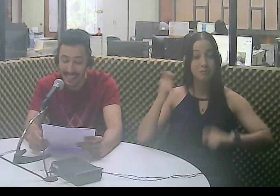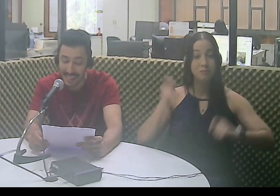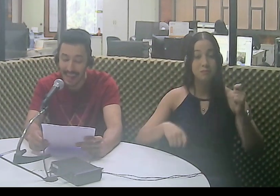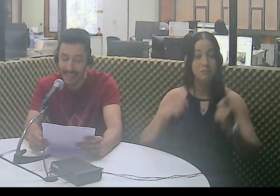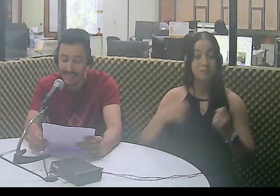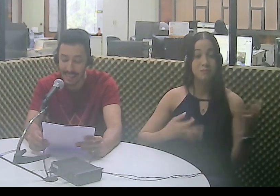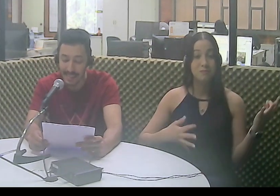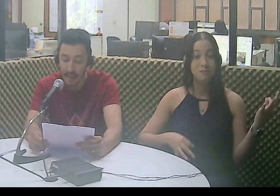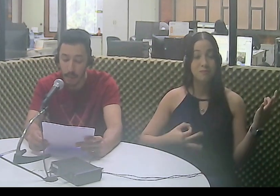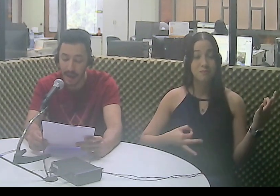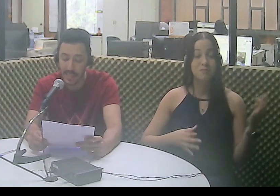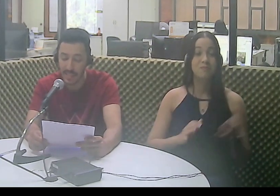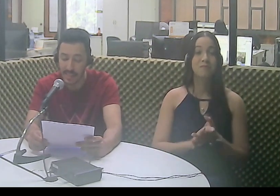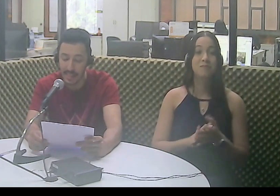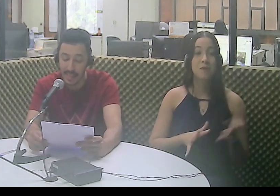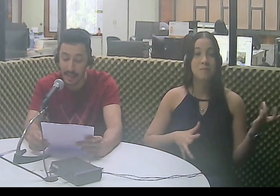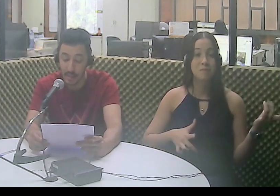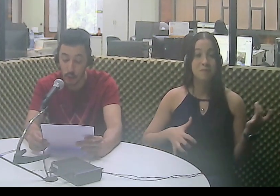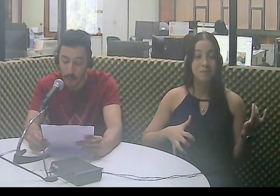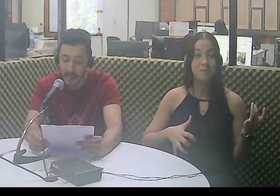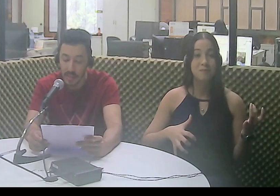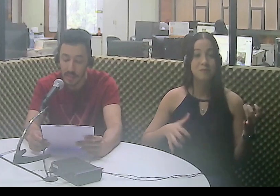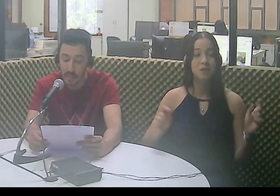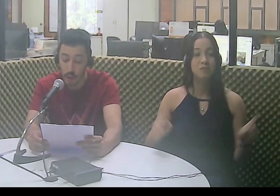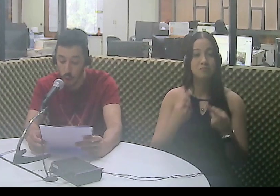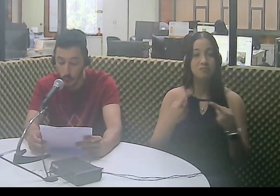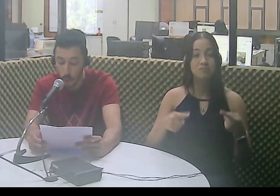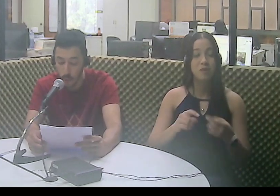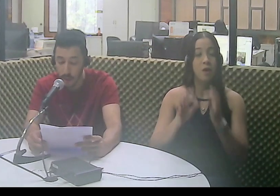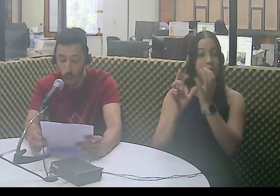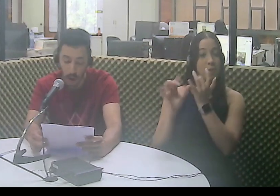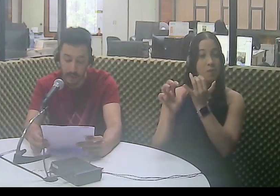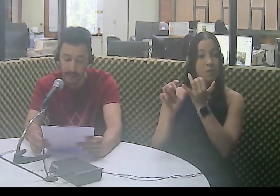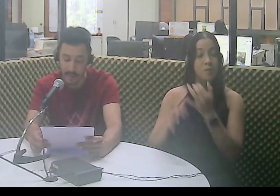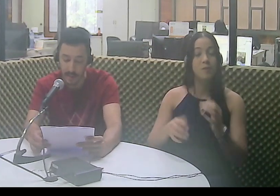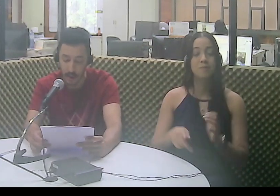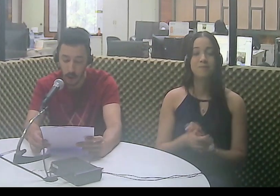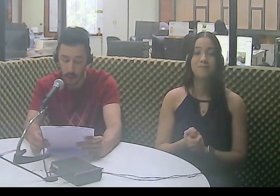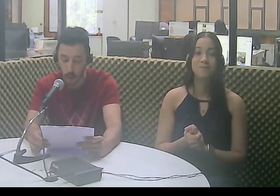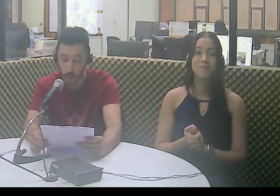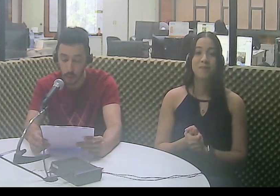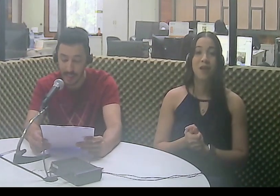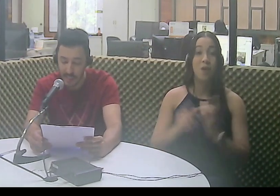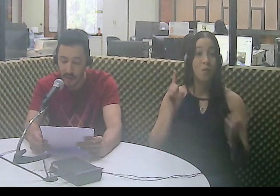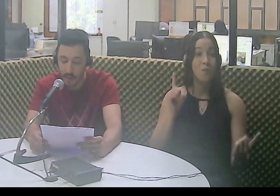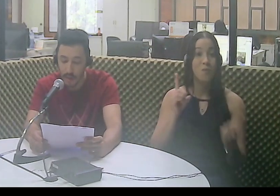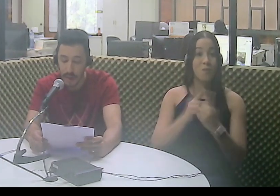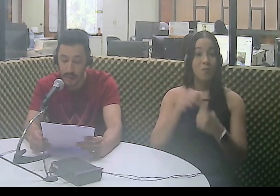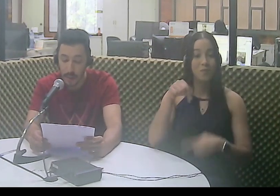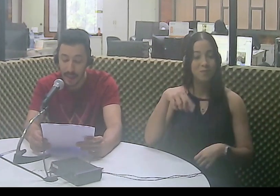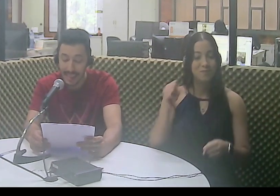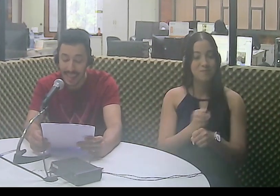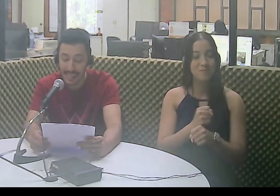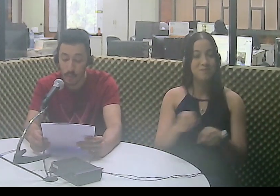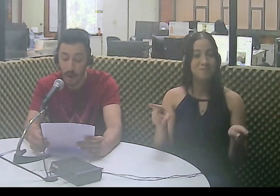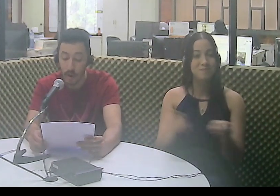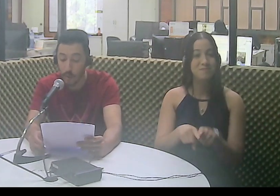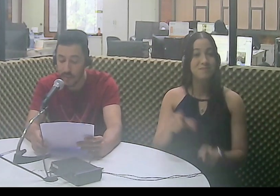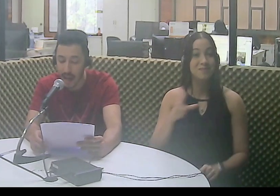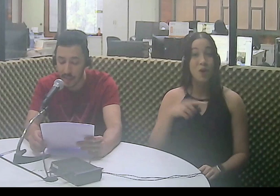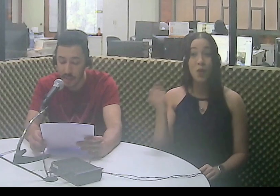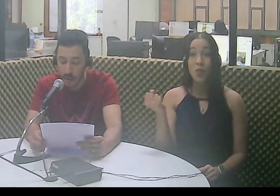bateristas, guitarristas, baixistas, instrumentistas de sopro e cordas. O encontro deste ano também traz